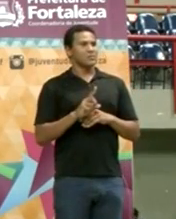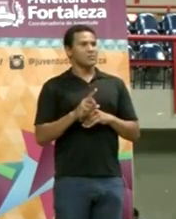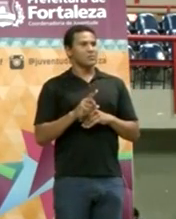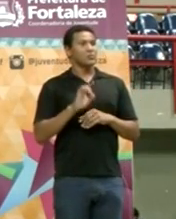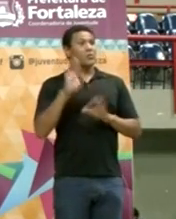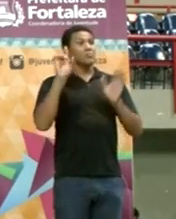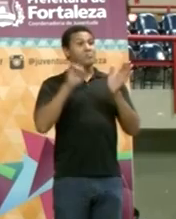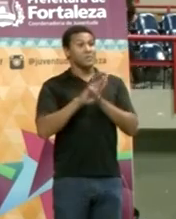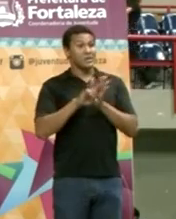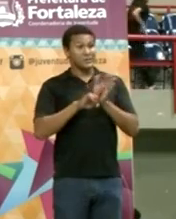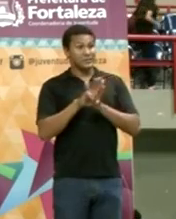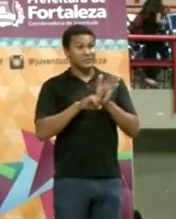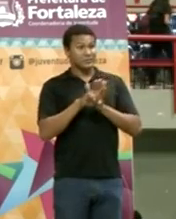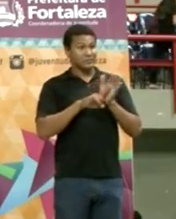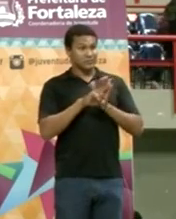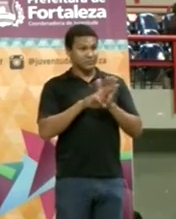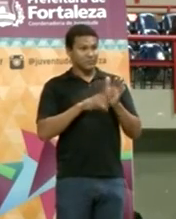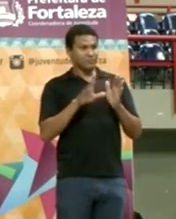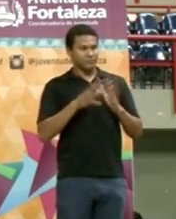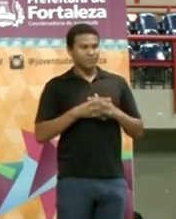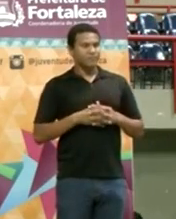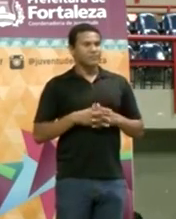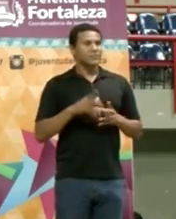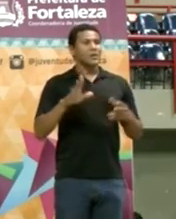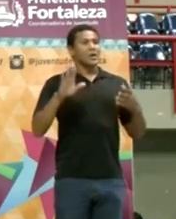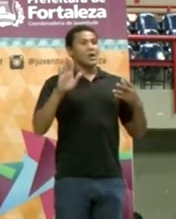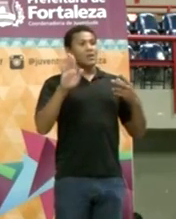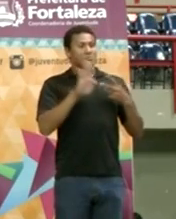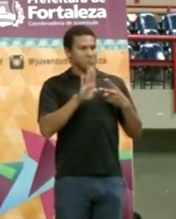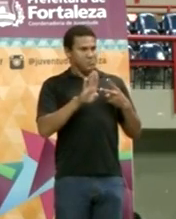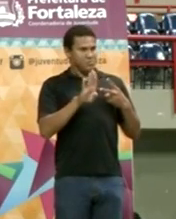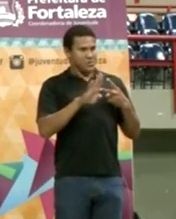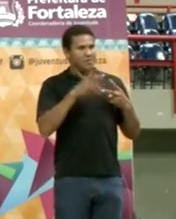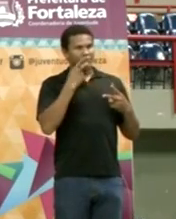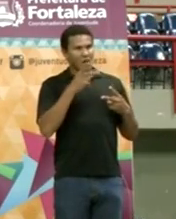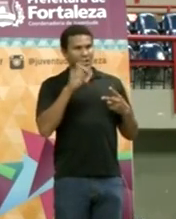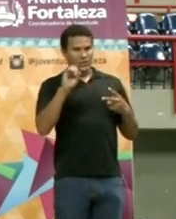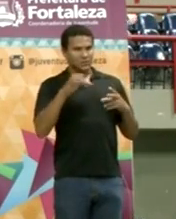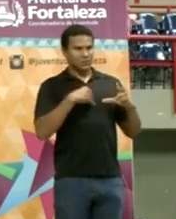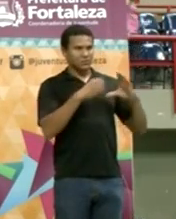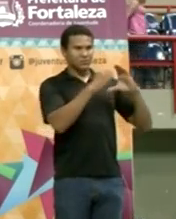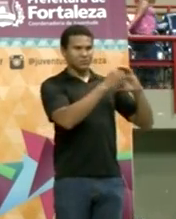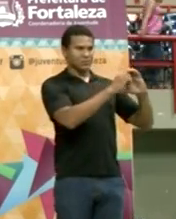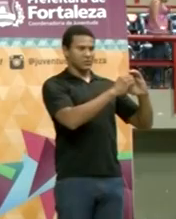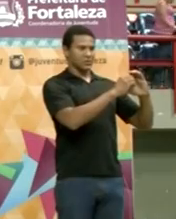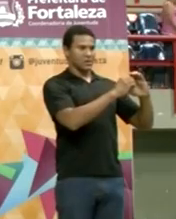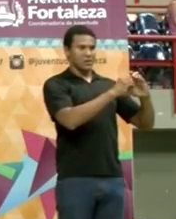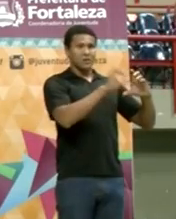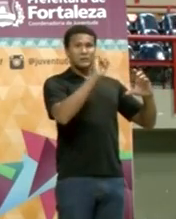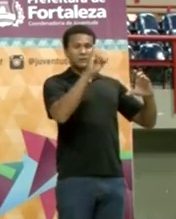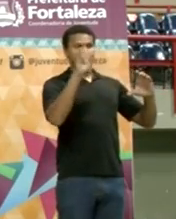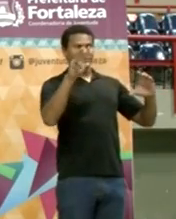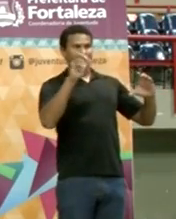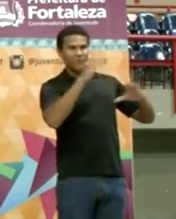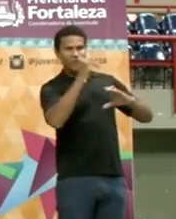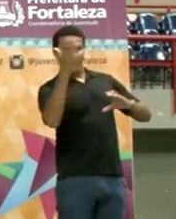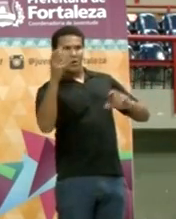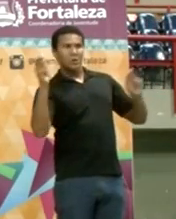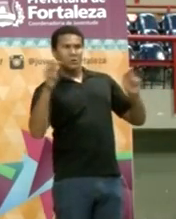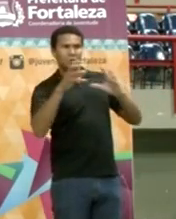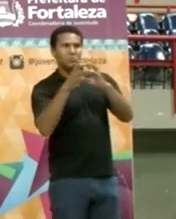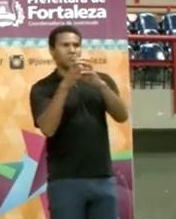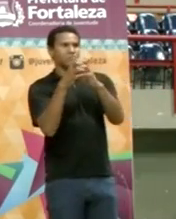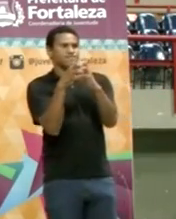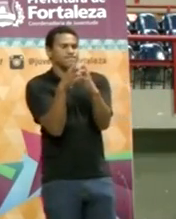pelos noruegueses. Na letra B, ele fala que fora de uma célula viva eles podem ser cristalizados. Podem. Por